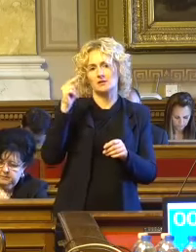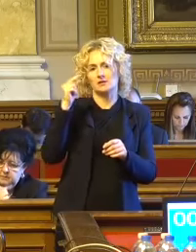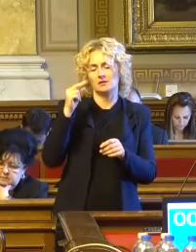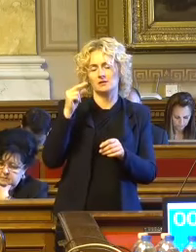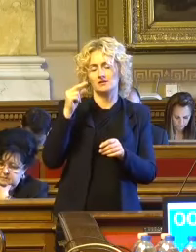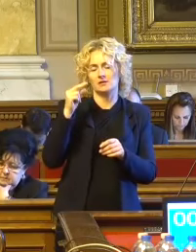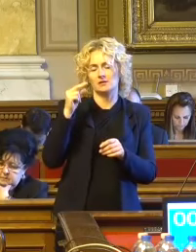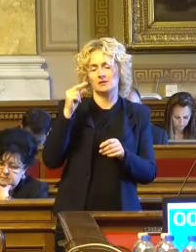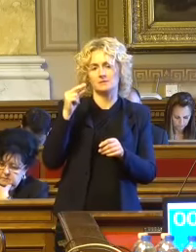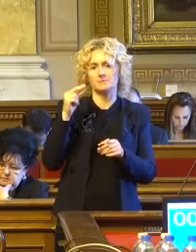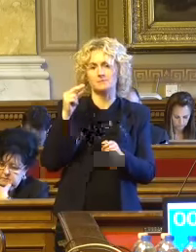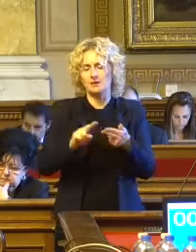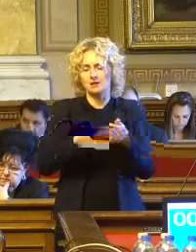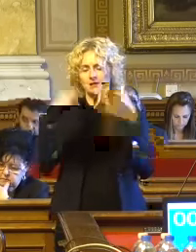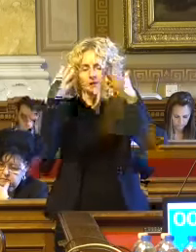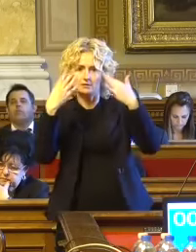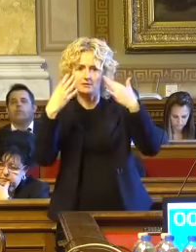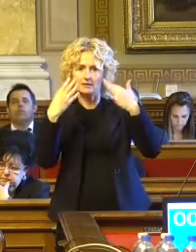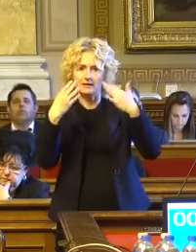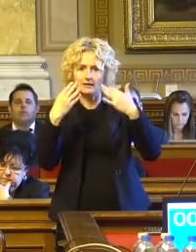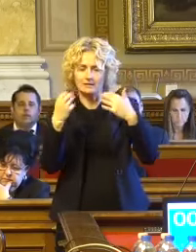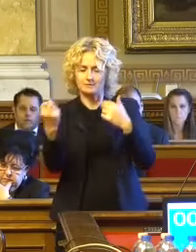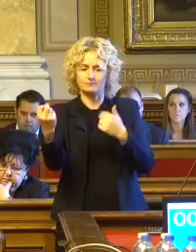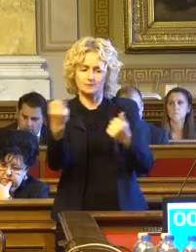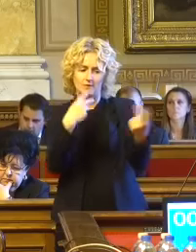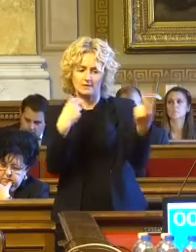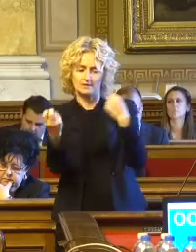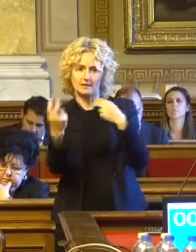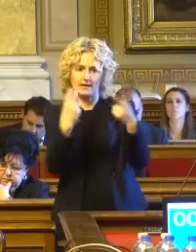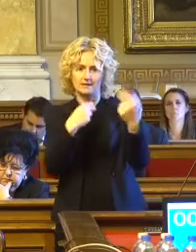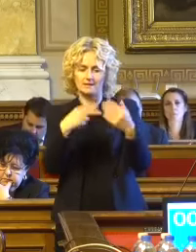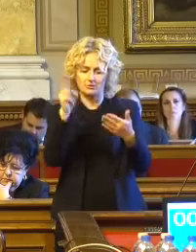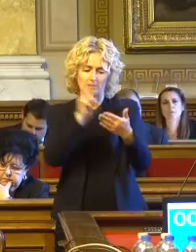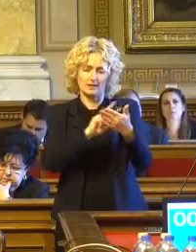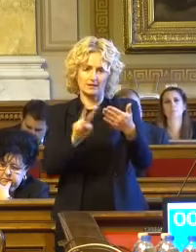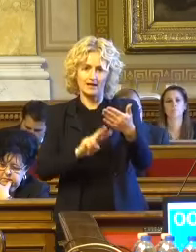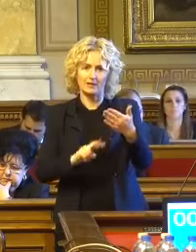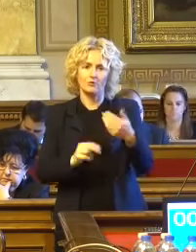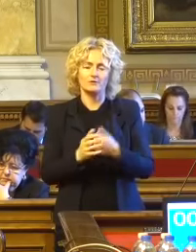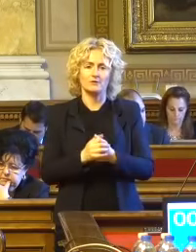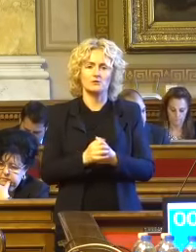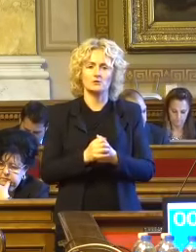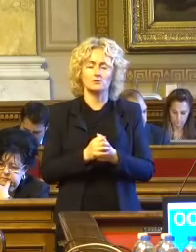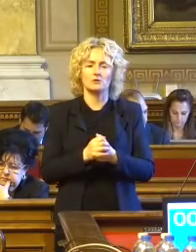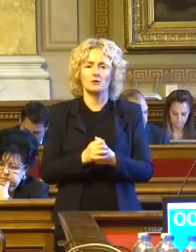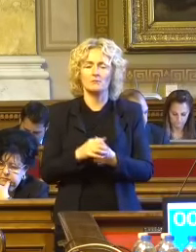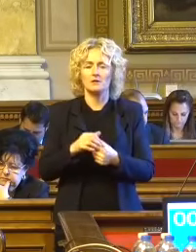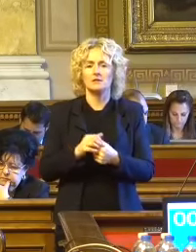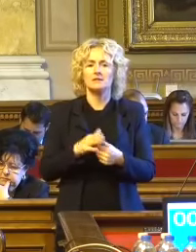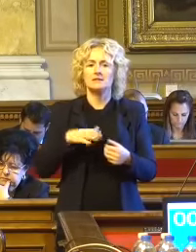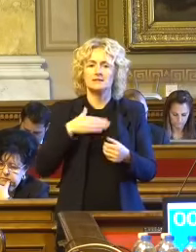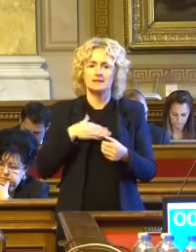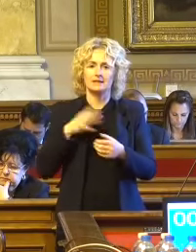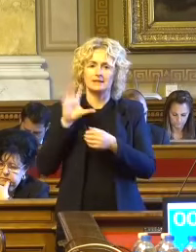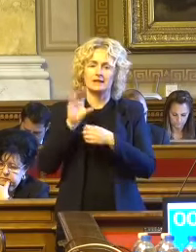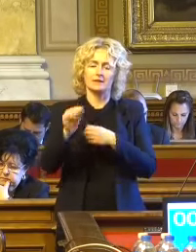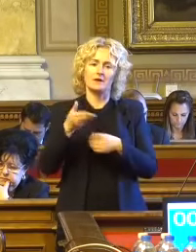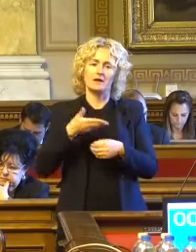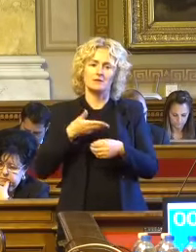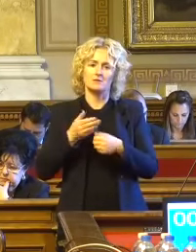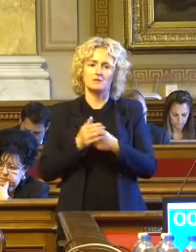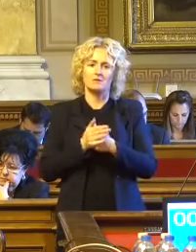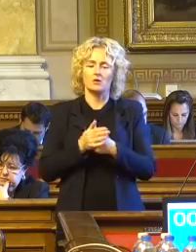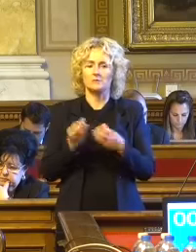a jelzést. Itt két kérdésre szeretnék én magam is választ kapni. Az egyik, hogy ott nagyon sok minőségi